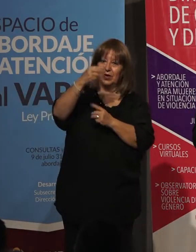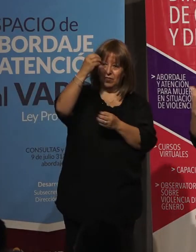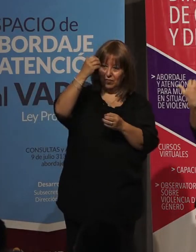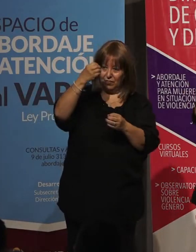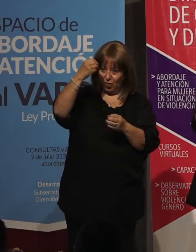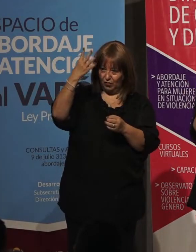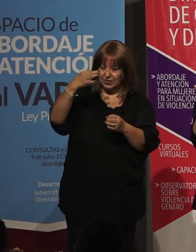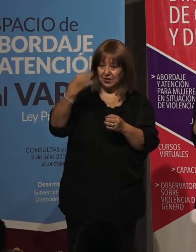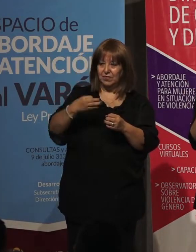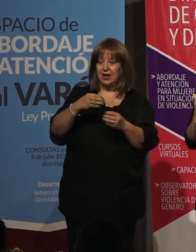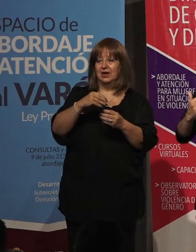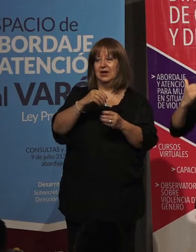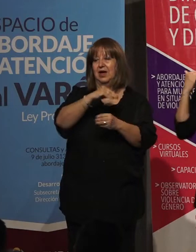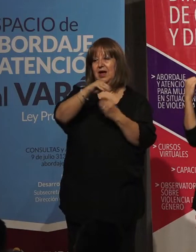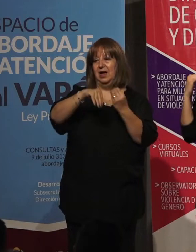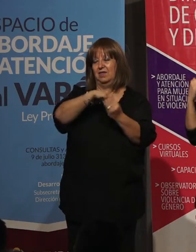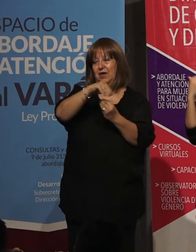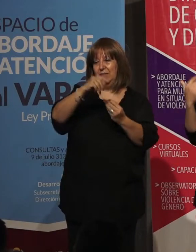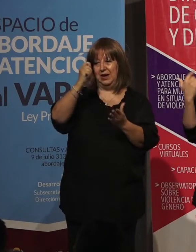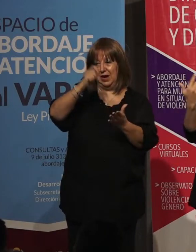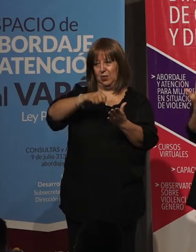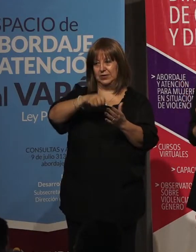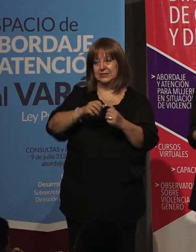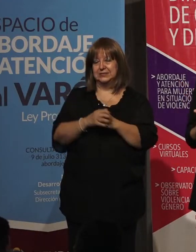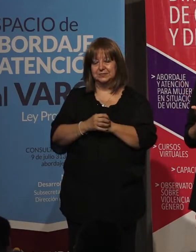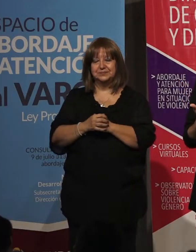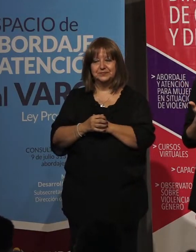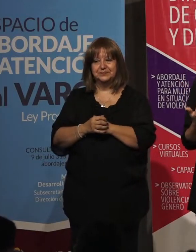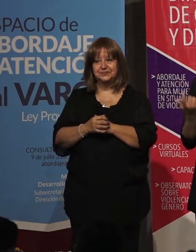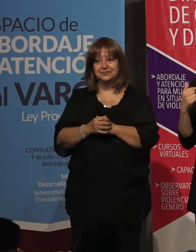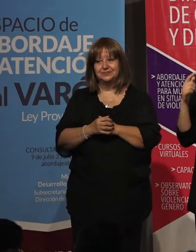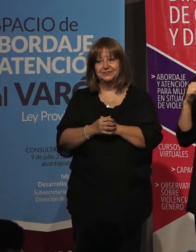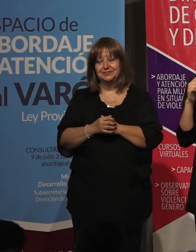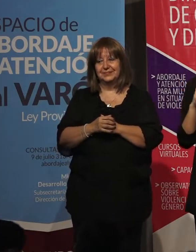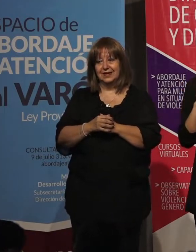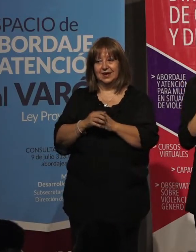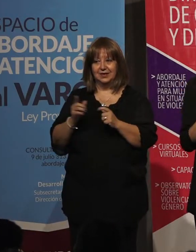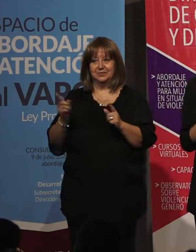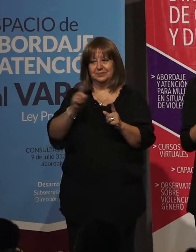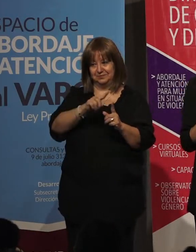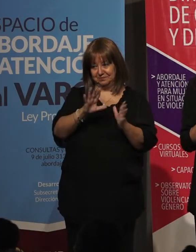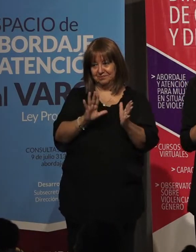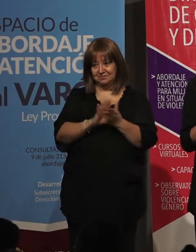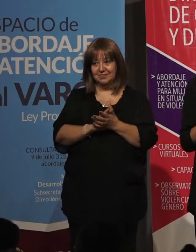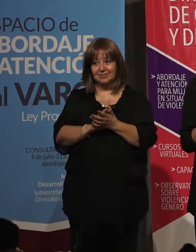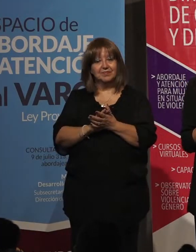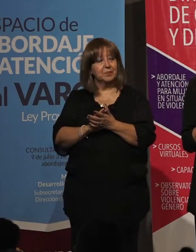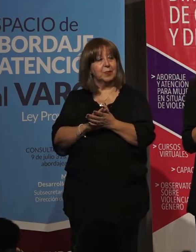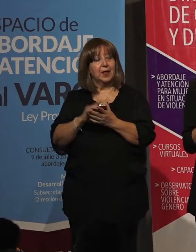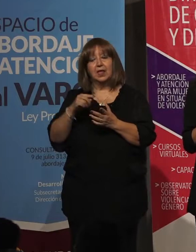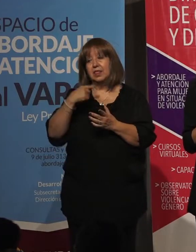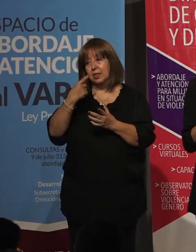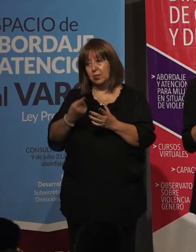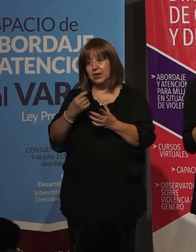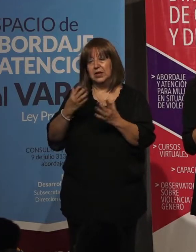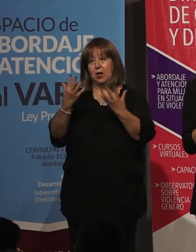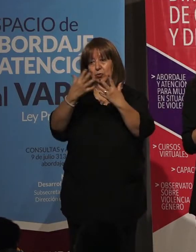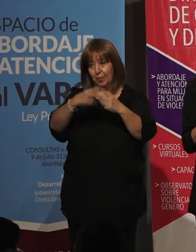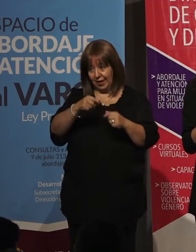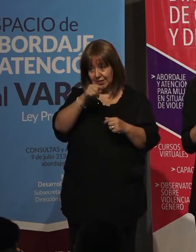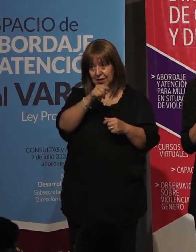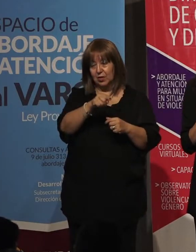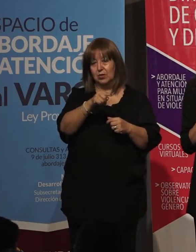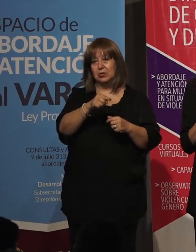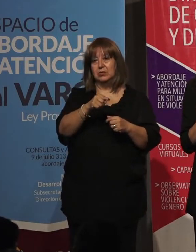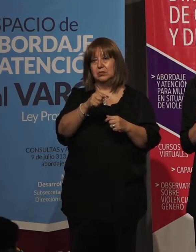en el protocolo que el ayudante fiscal se comunica con el juez de familia en turno para solicitar la medida de protección. Y automáticamente, en ese